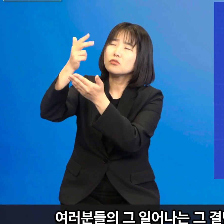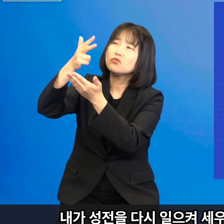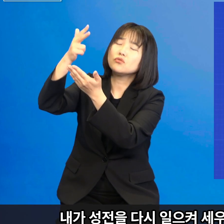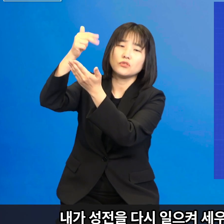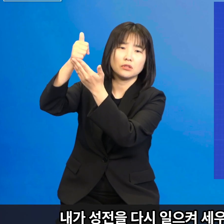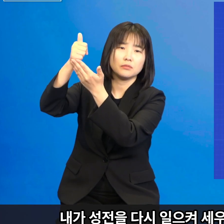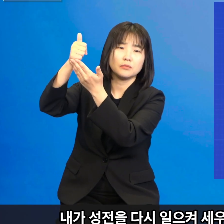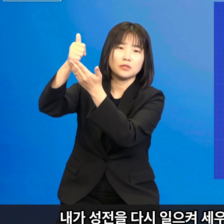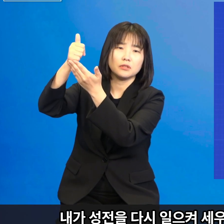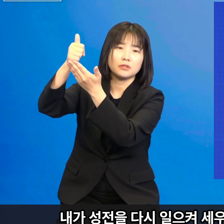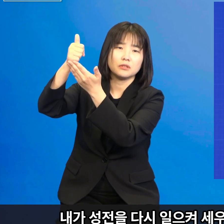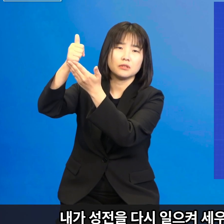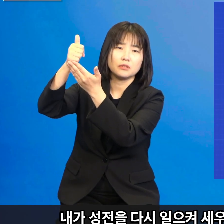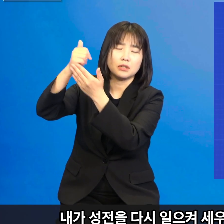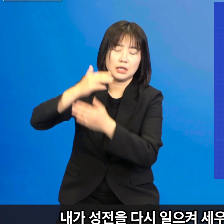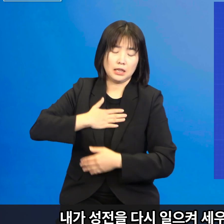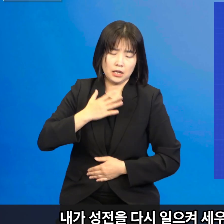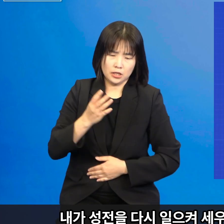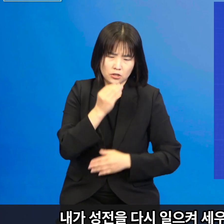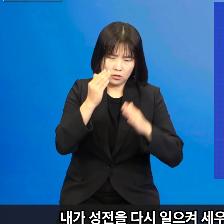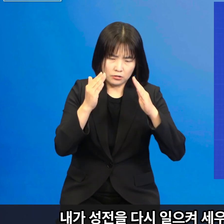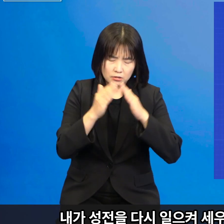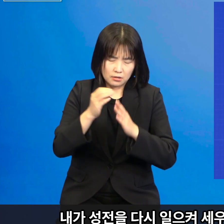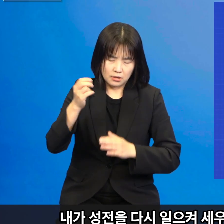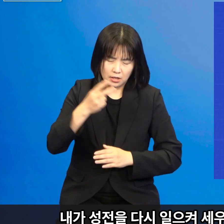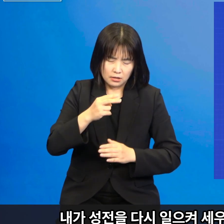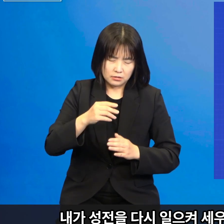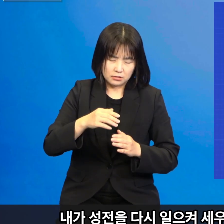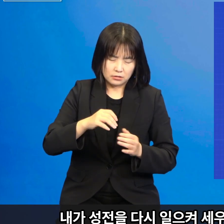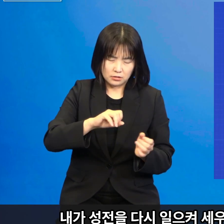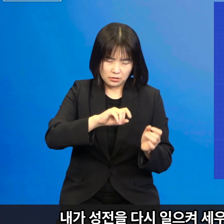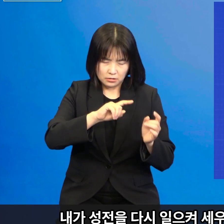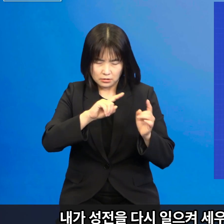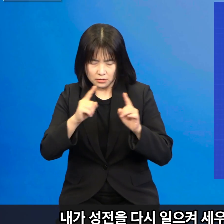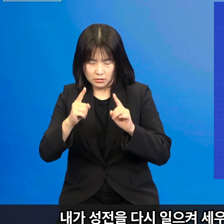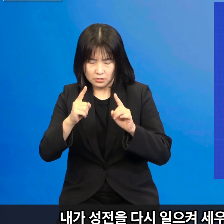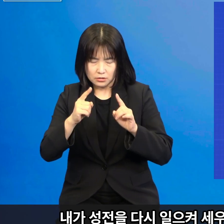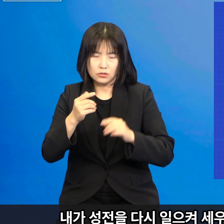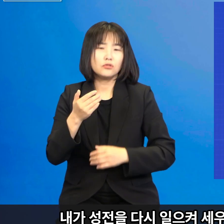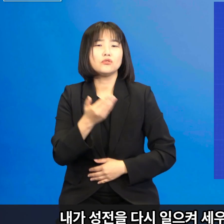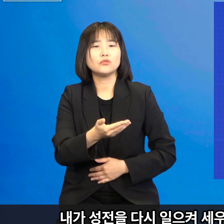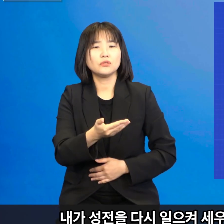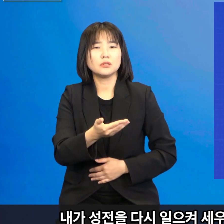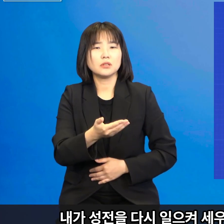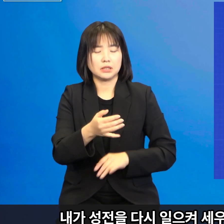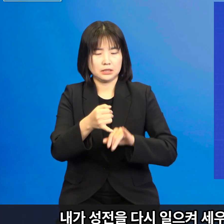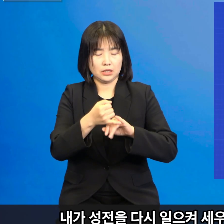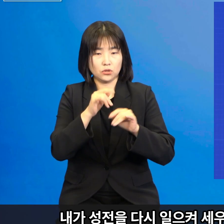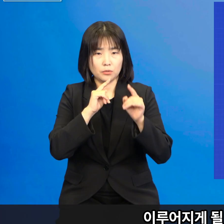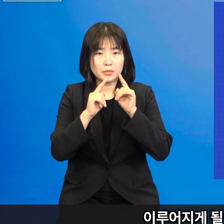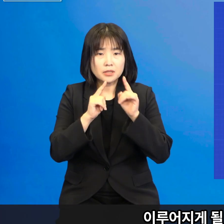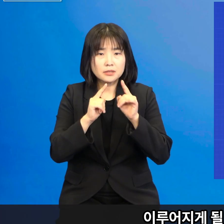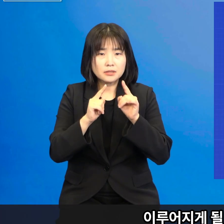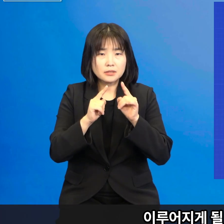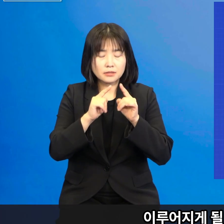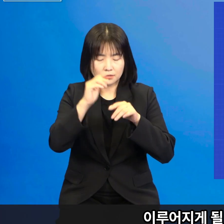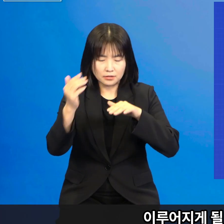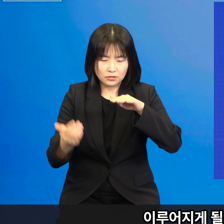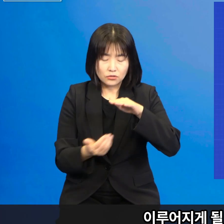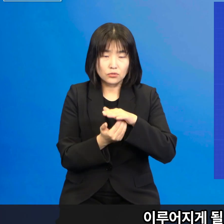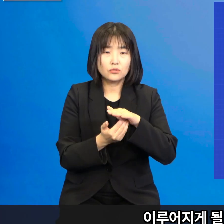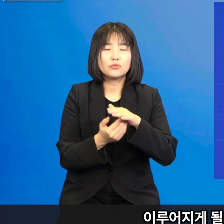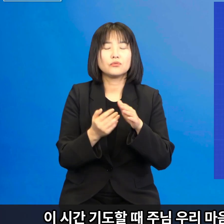주님께서 내가 성전을 다시 일으켜 세우리라 하신 그 약속의 말씀이 이루어지게 될